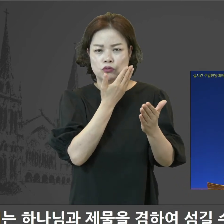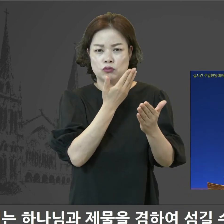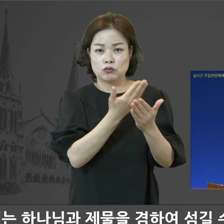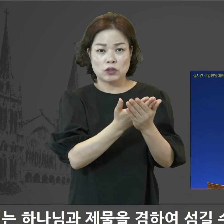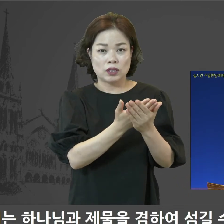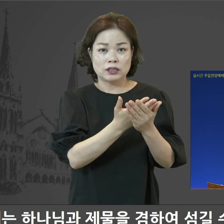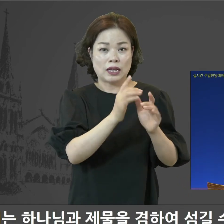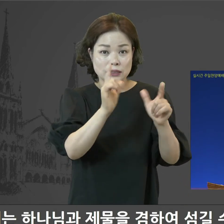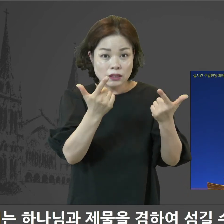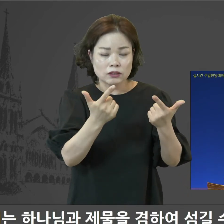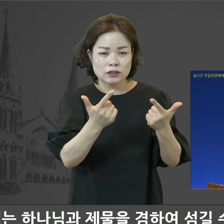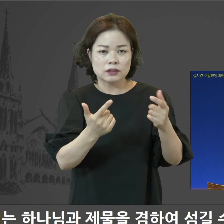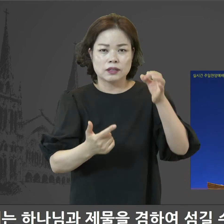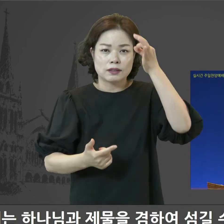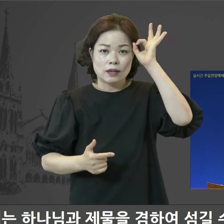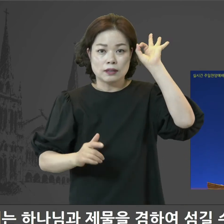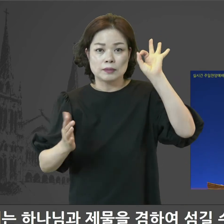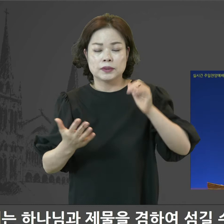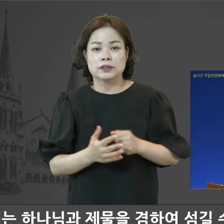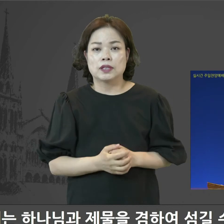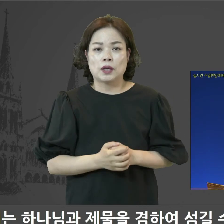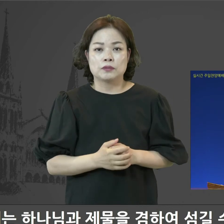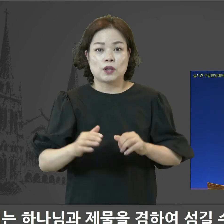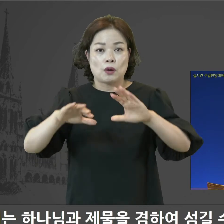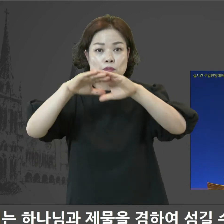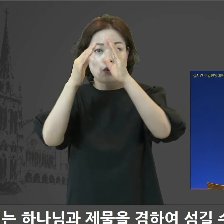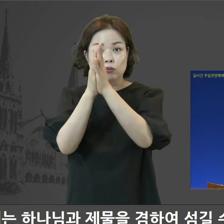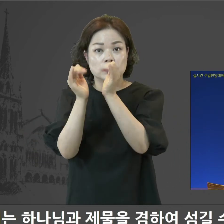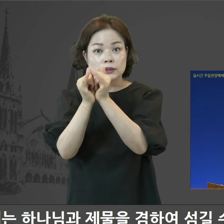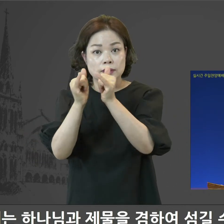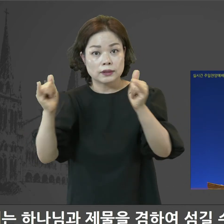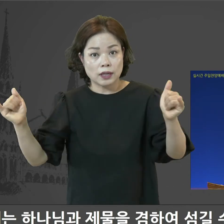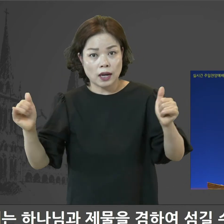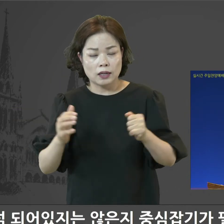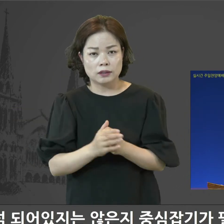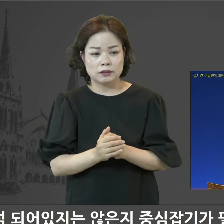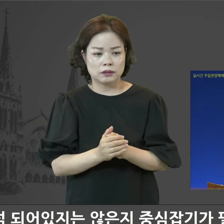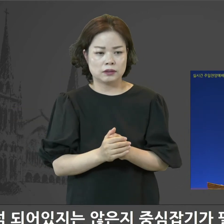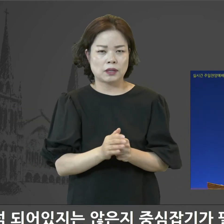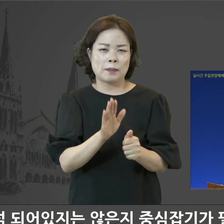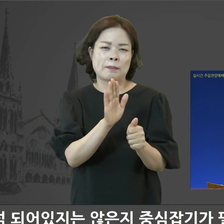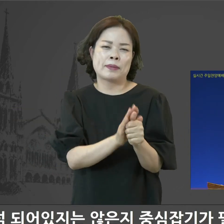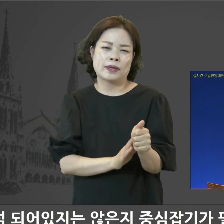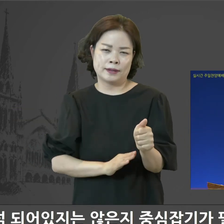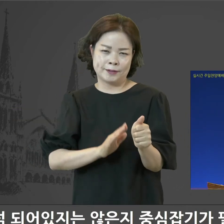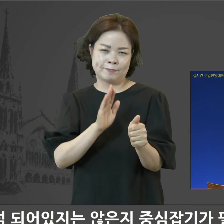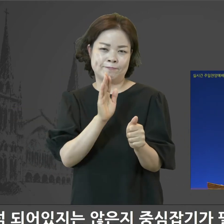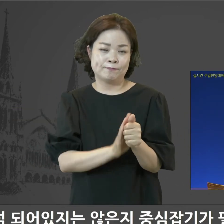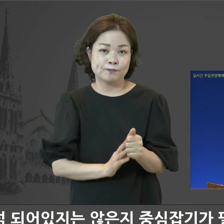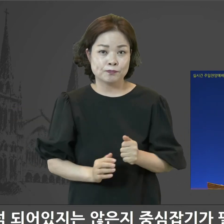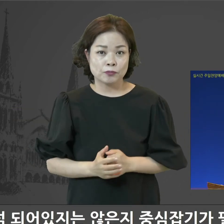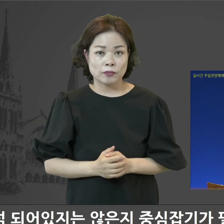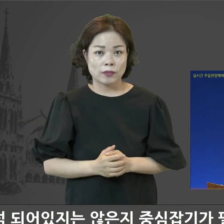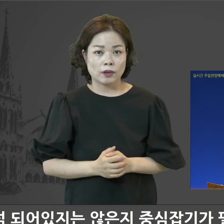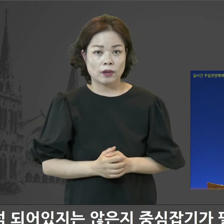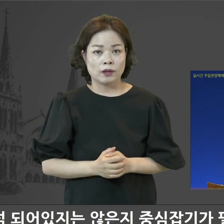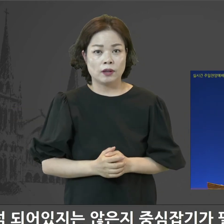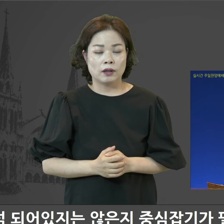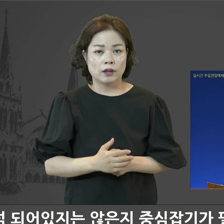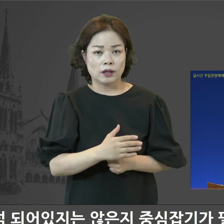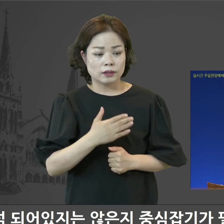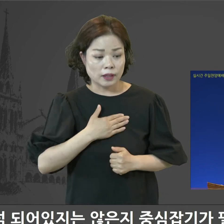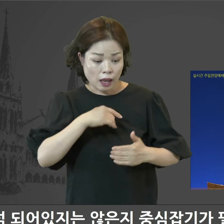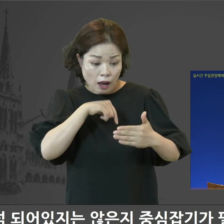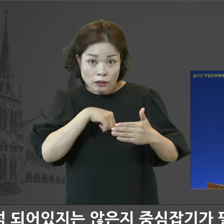필요합니다. 두 번째는 모든 사람 비위 맞추기라고 생각합니다. 풀어 설명하면